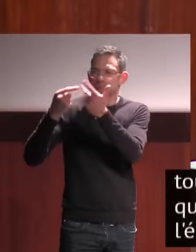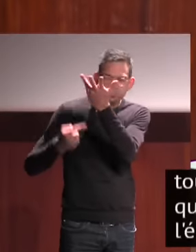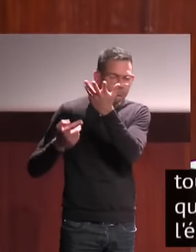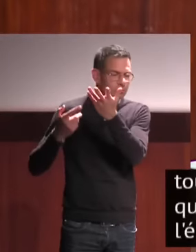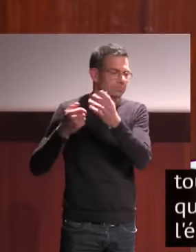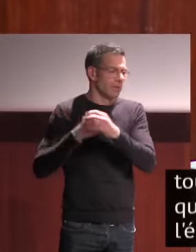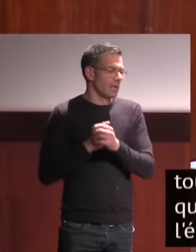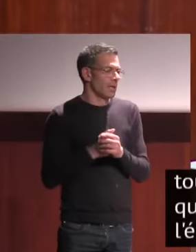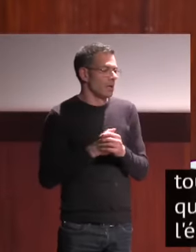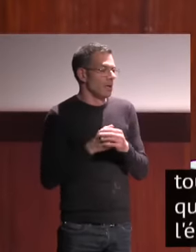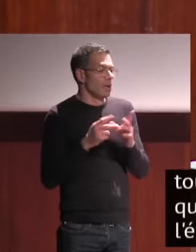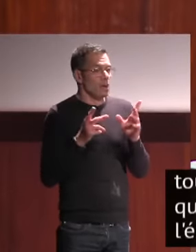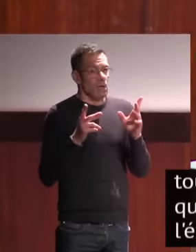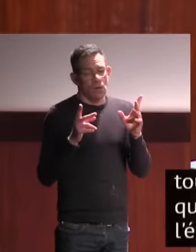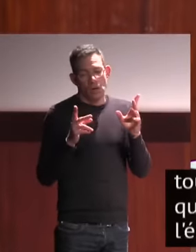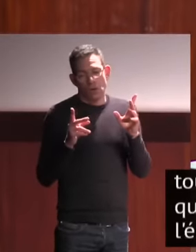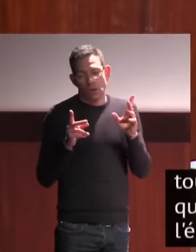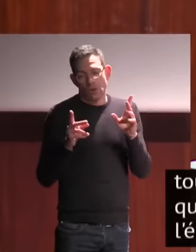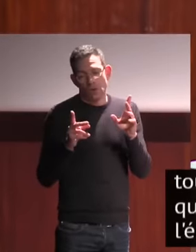aussi